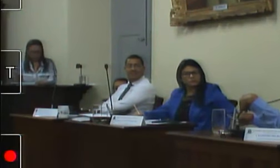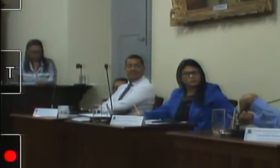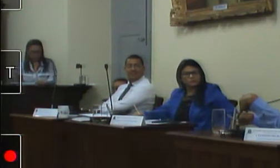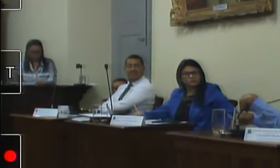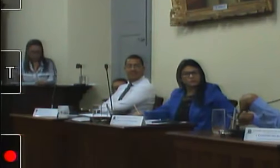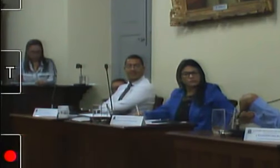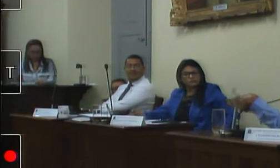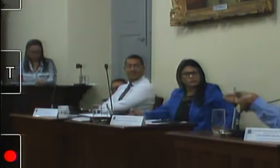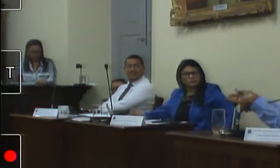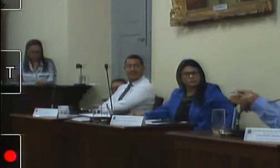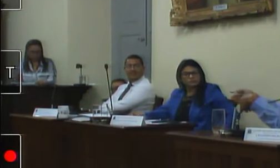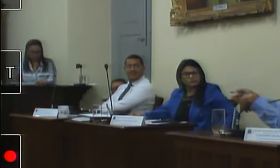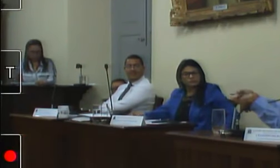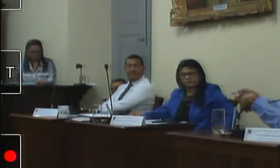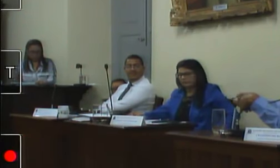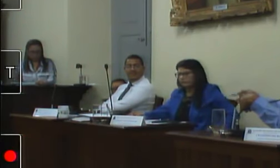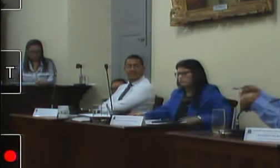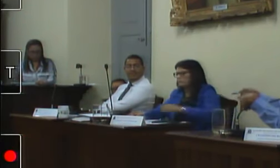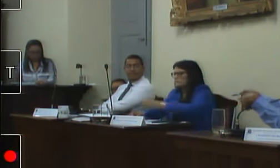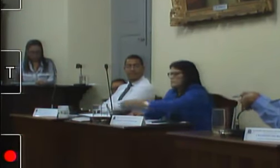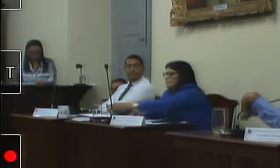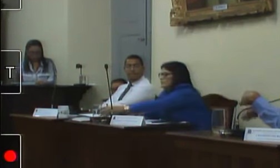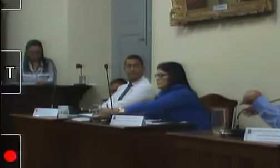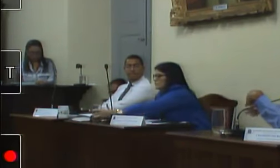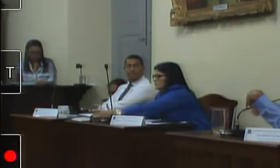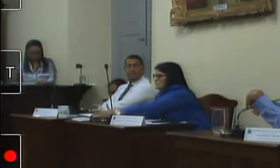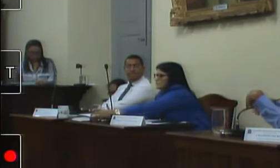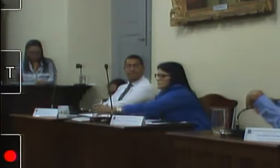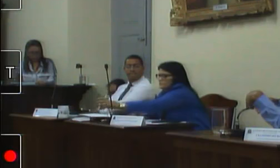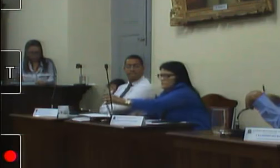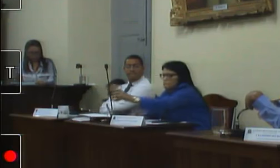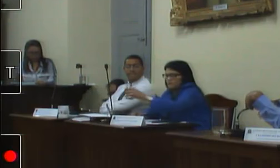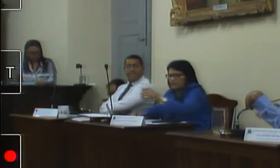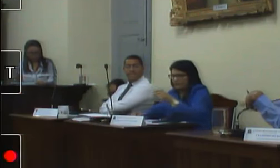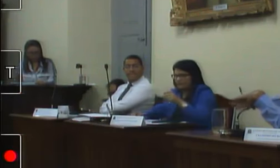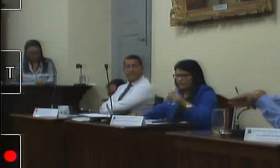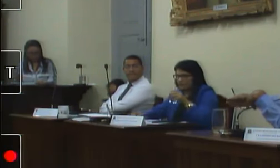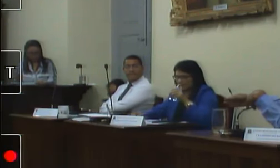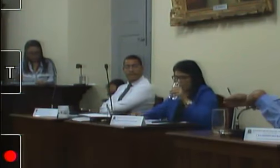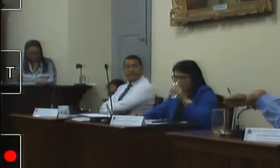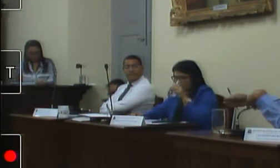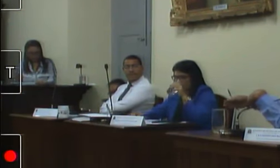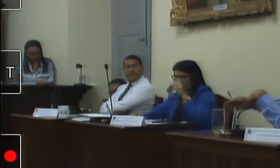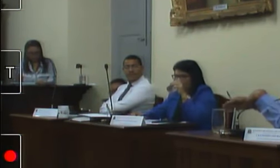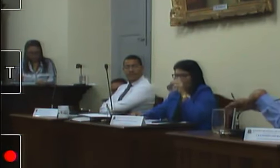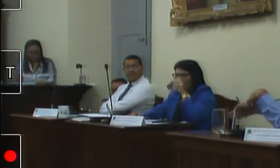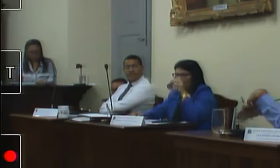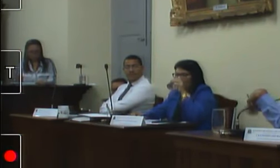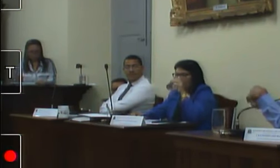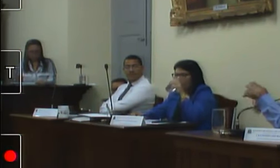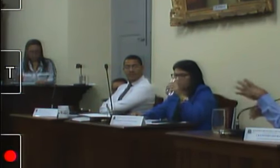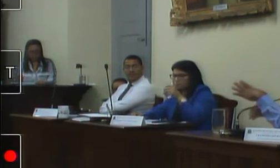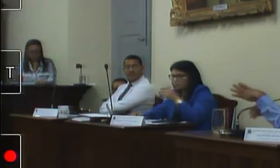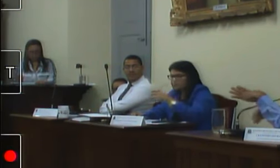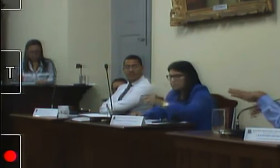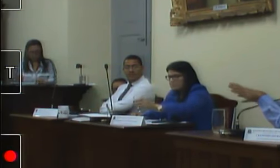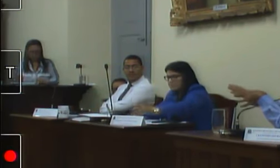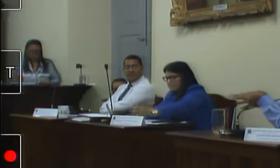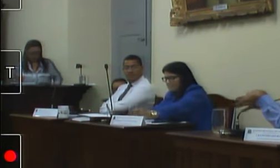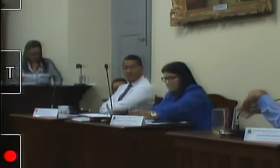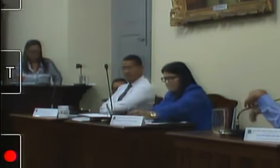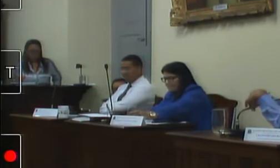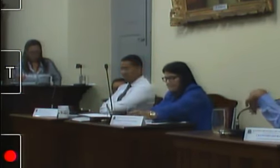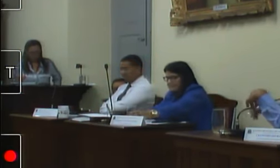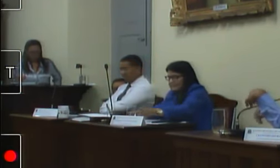4 km a 4,5 km. Eu queria saber que a senhora tinha como... Depois, o médico melhorou também o posto de saúde, que ele atendia 10, agora